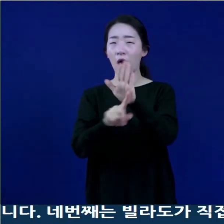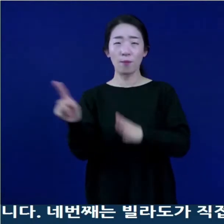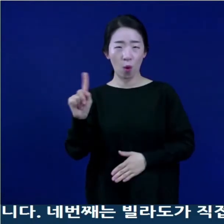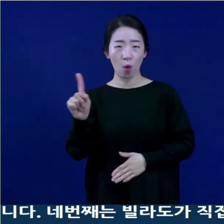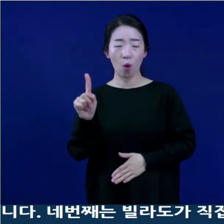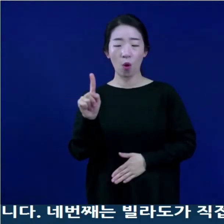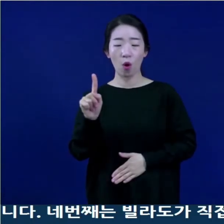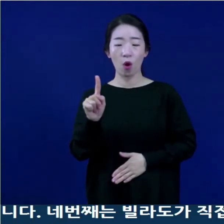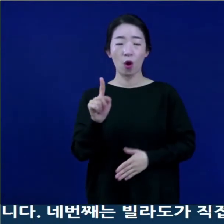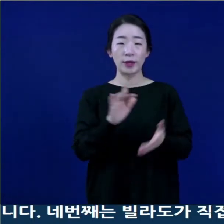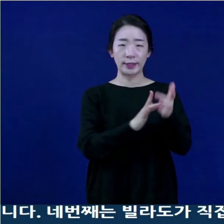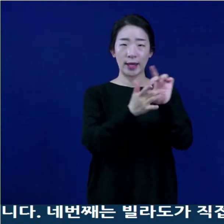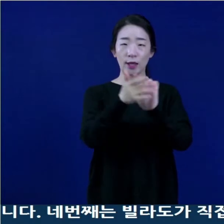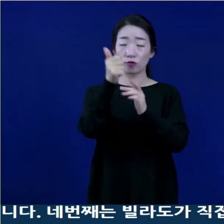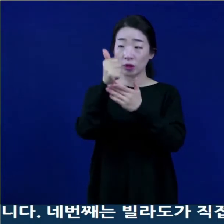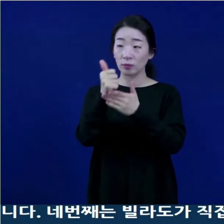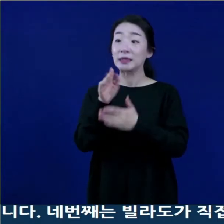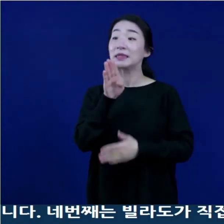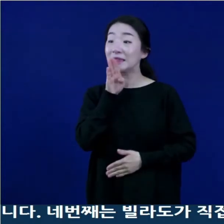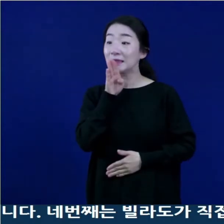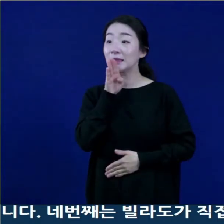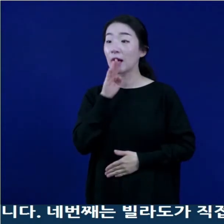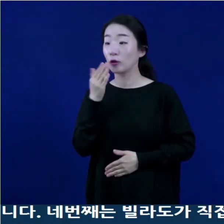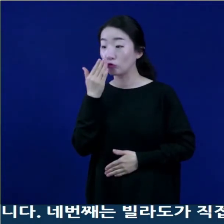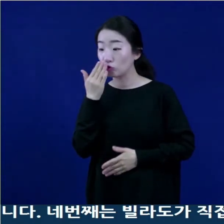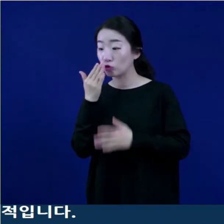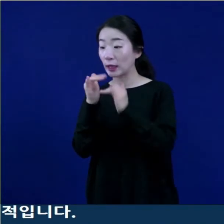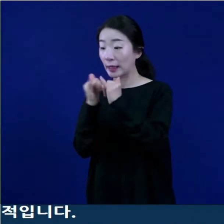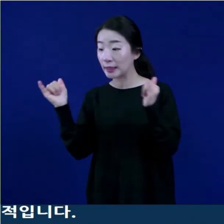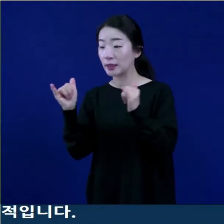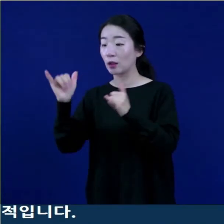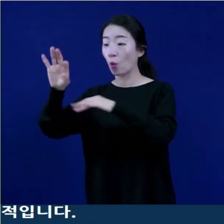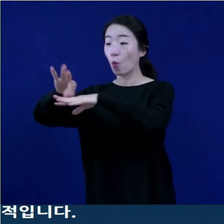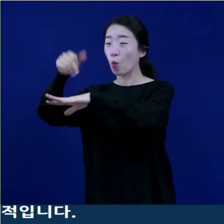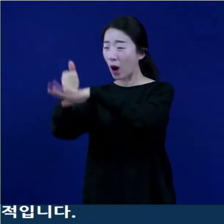진짜 유대인의 왕이냐 아니냐.